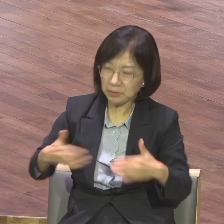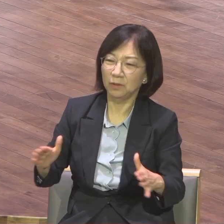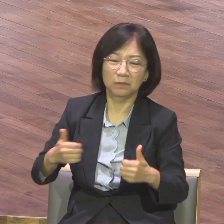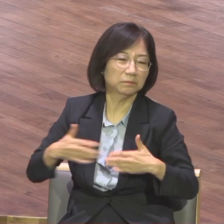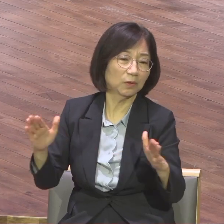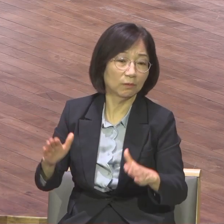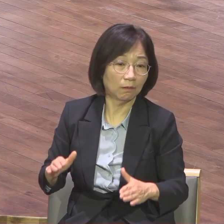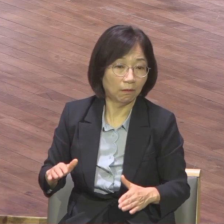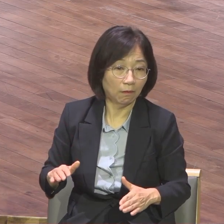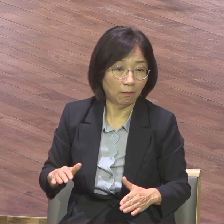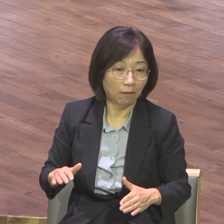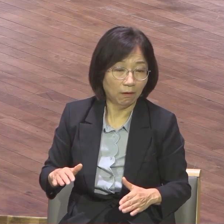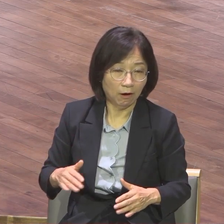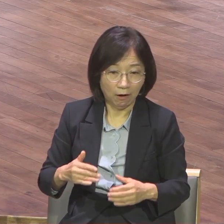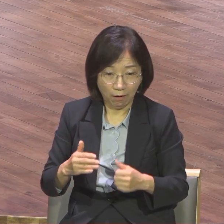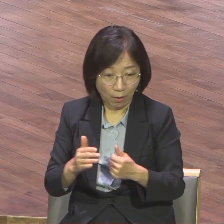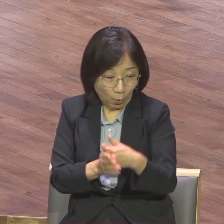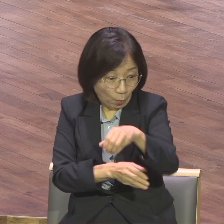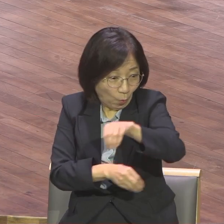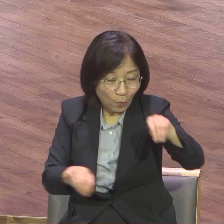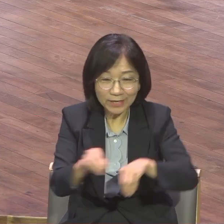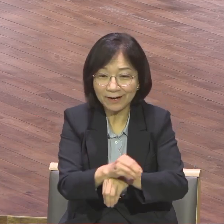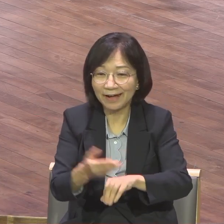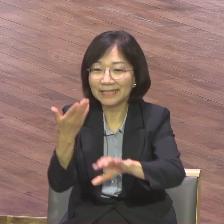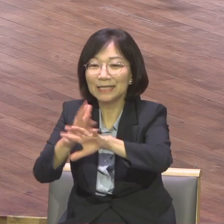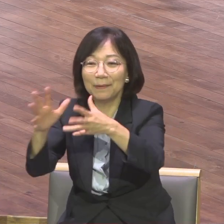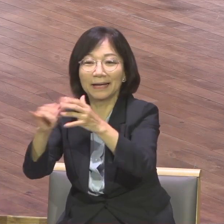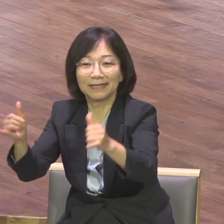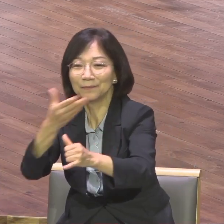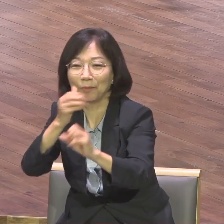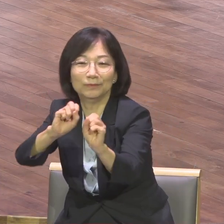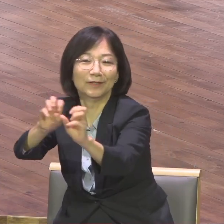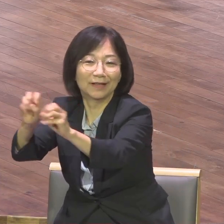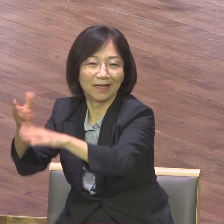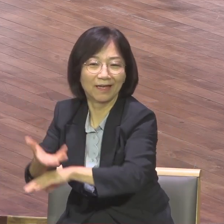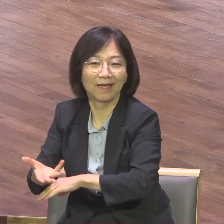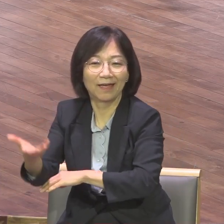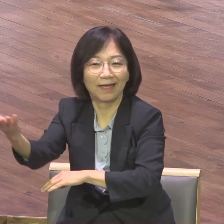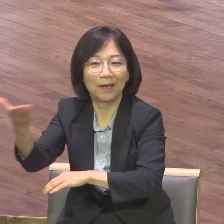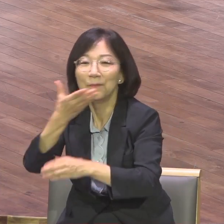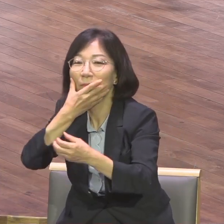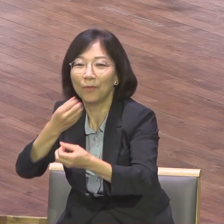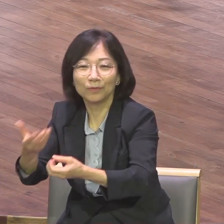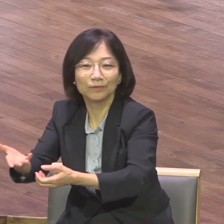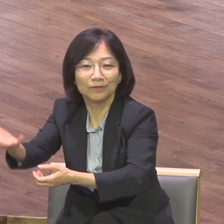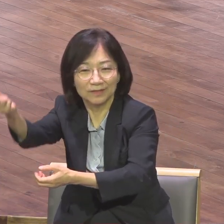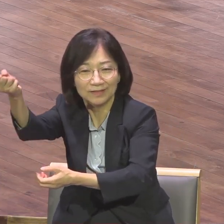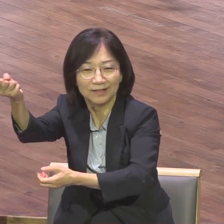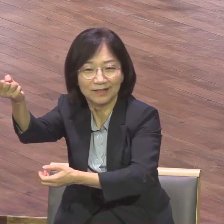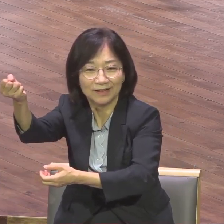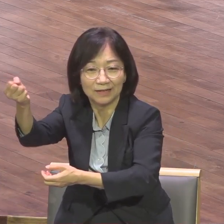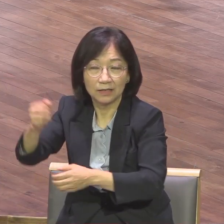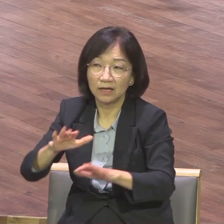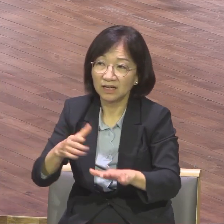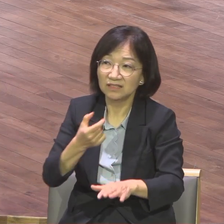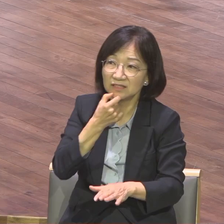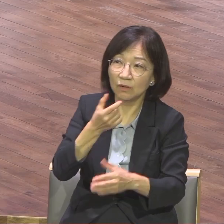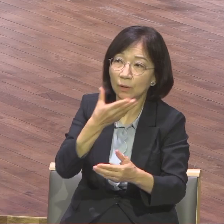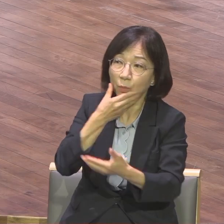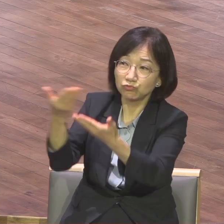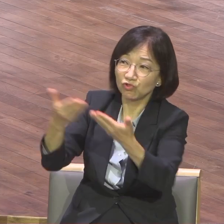뭐요 이방인들에게는 축복이 되고 놀라운 축복이 되고 안 받으니까 이방인들로 갔잖아요. 안 받으니까